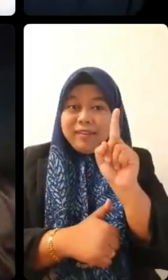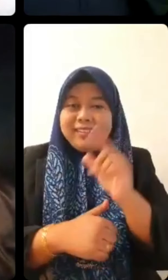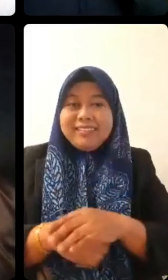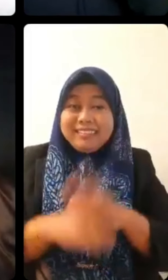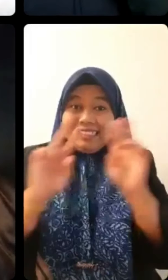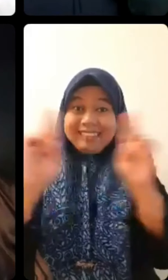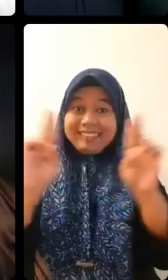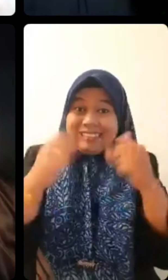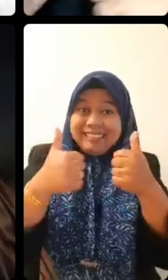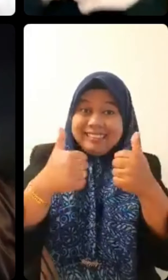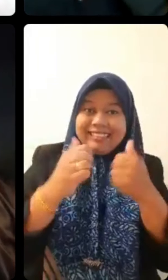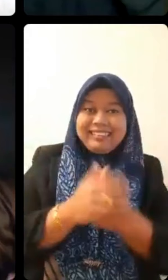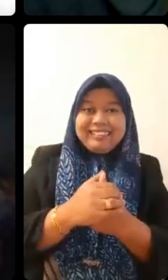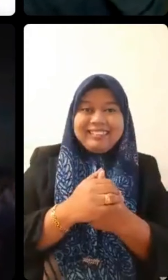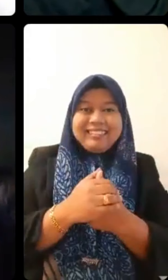kita mulakan.